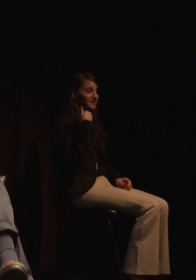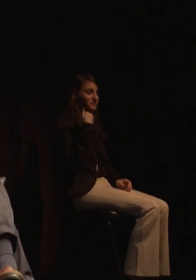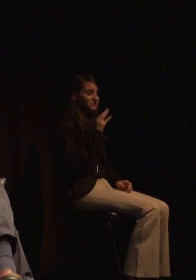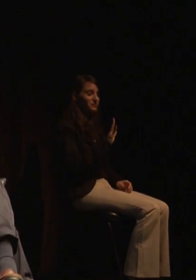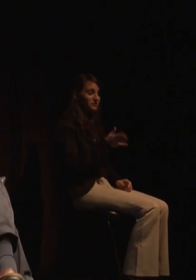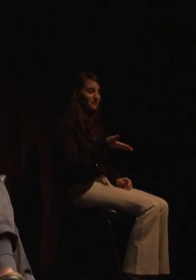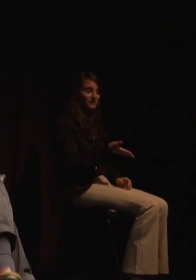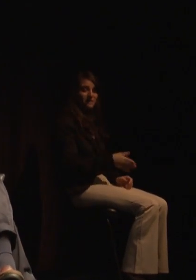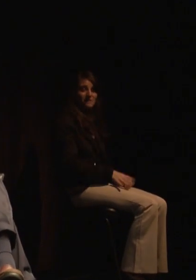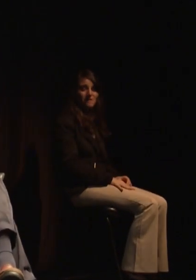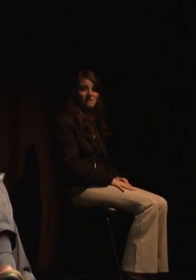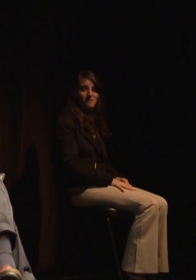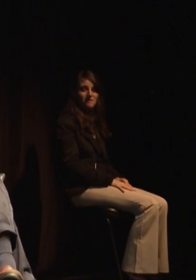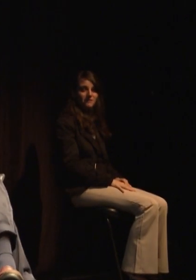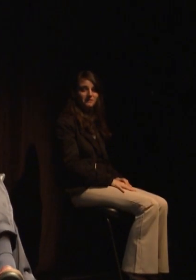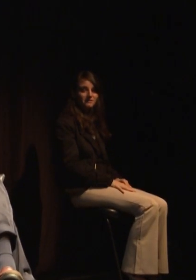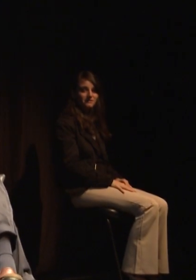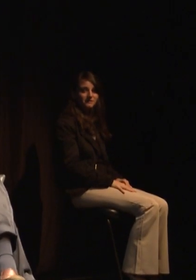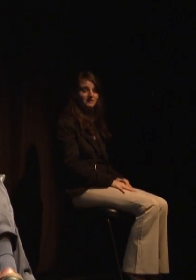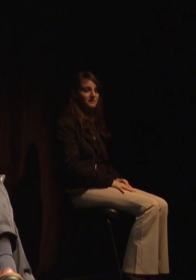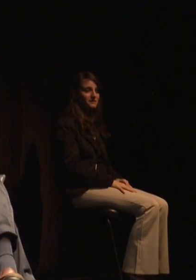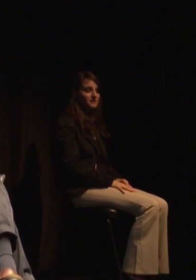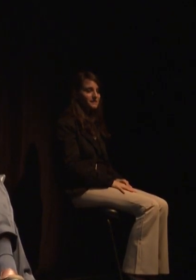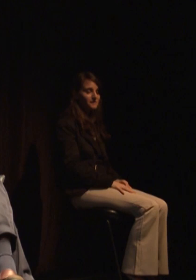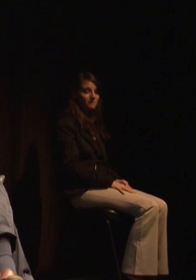maior invenção do mundo. Vocês têm ideia?